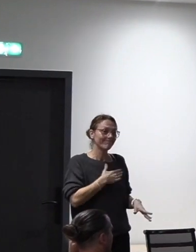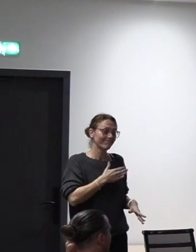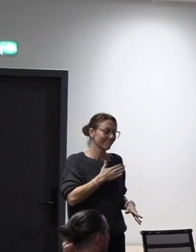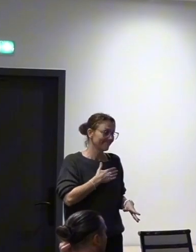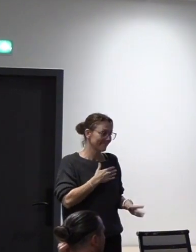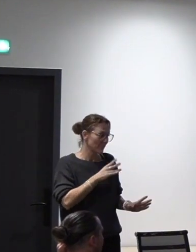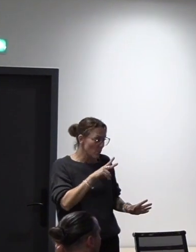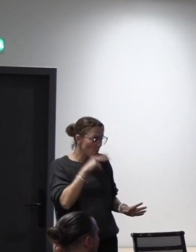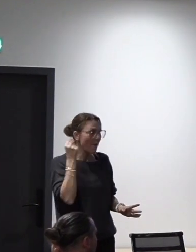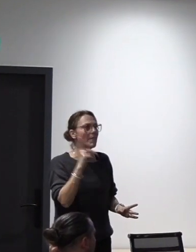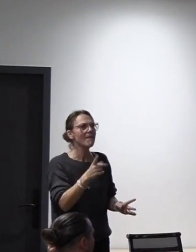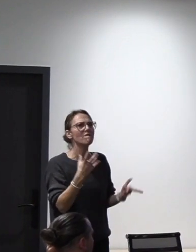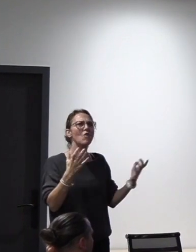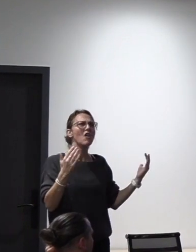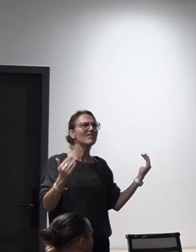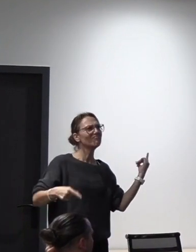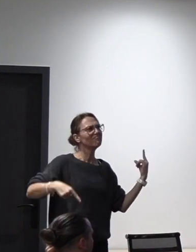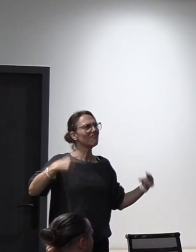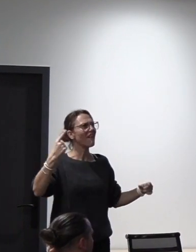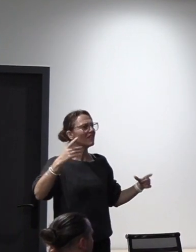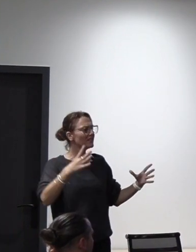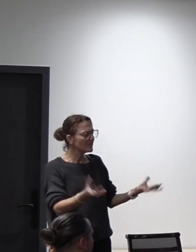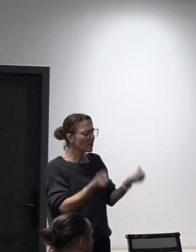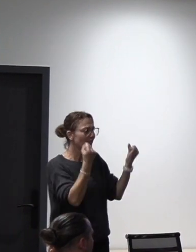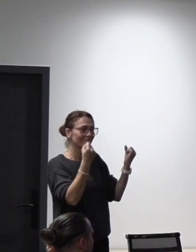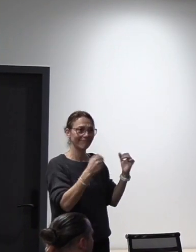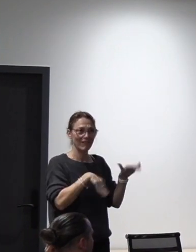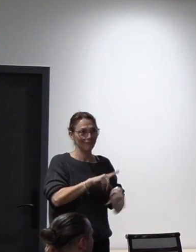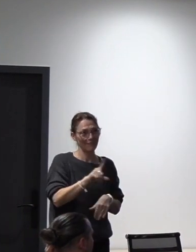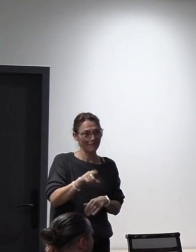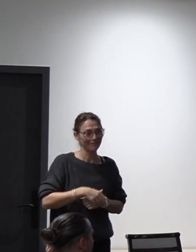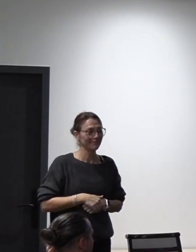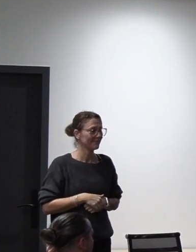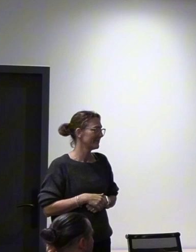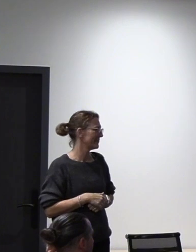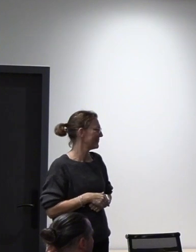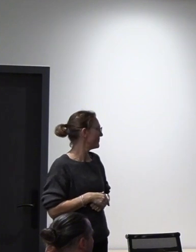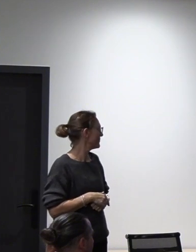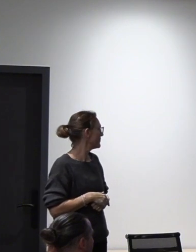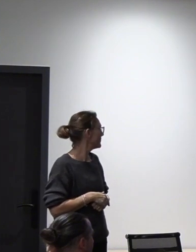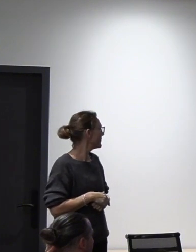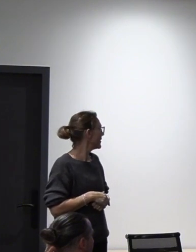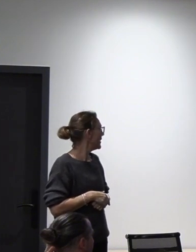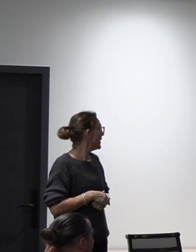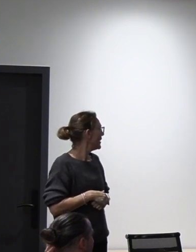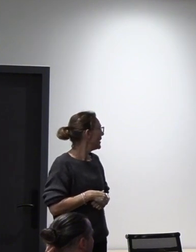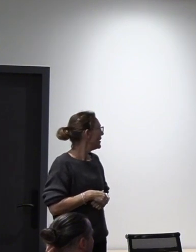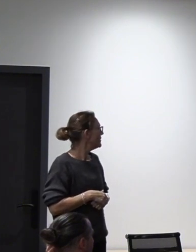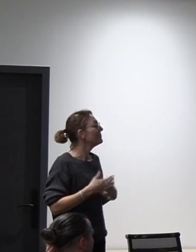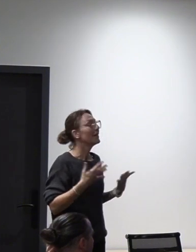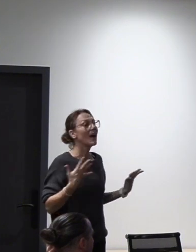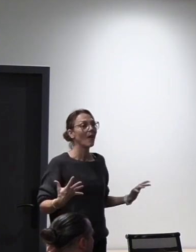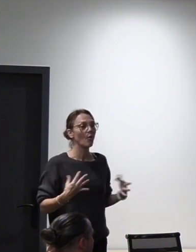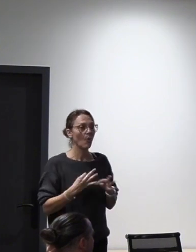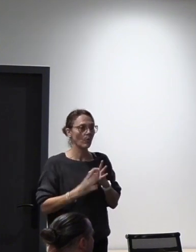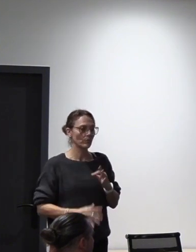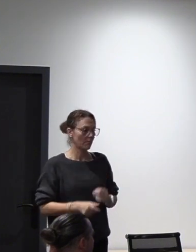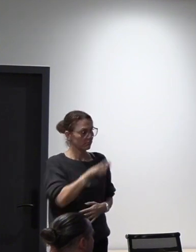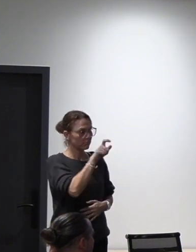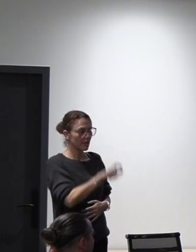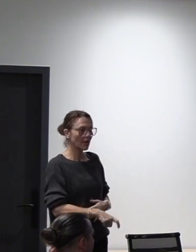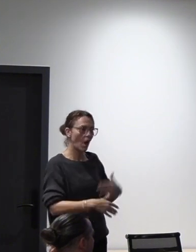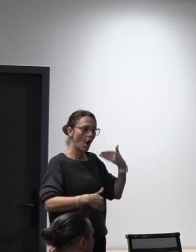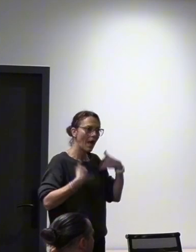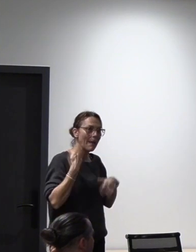se mettre le challenge trop, ça ne marchera jamais. Mais c'est rare. Et alors du coup, la conclusion, la personne handicapée